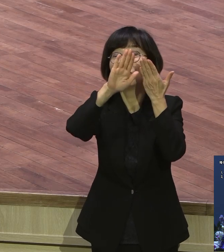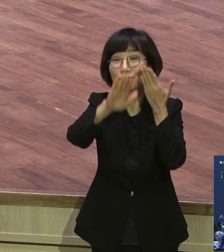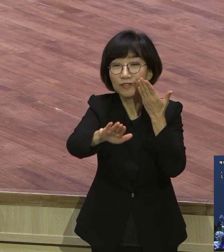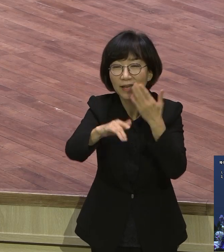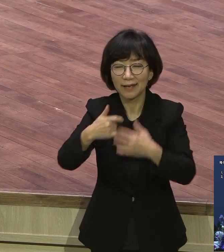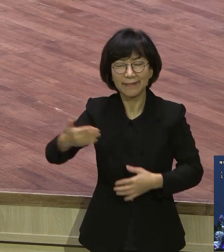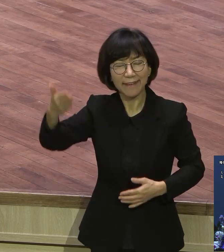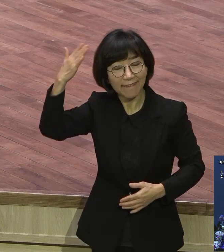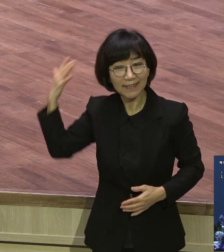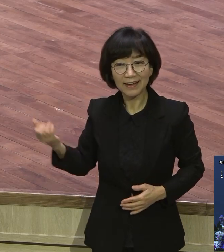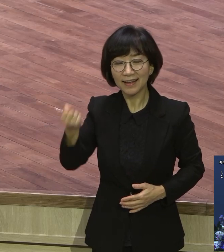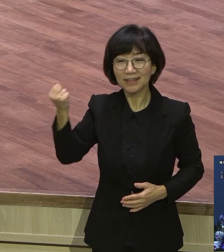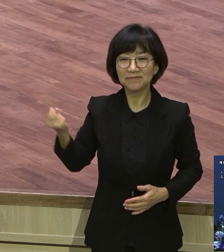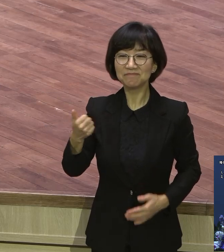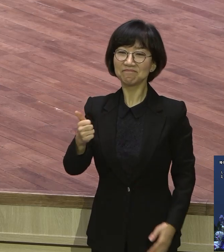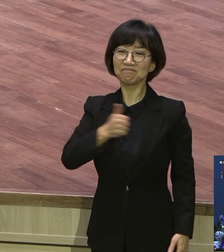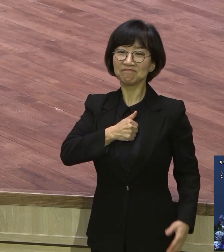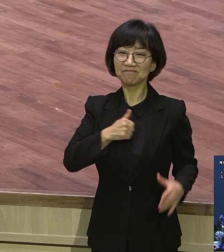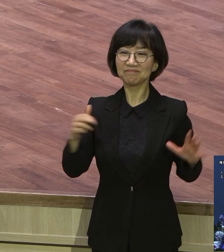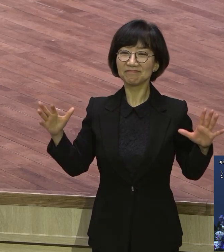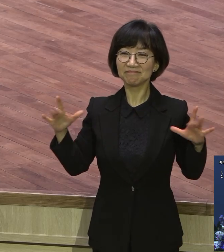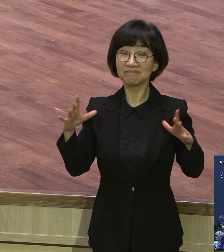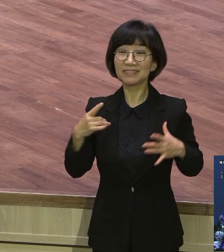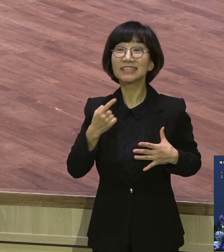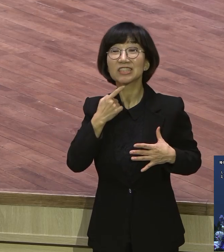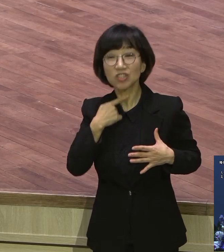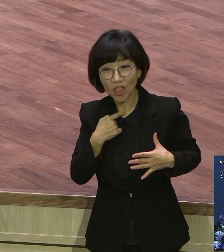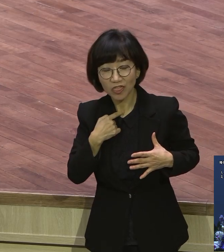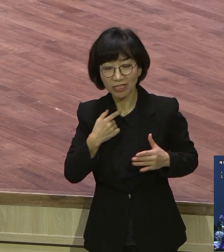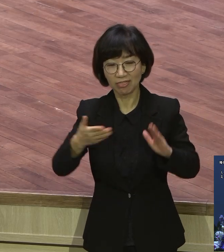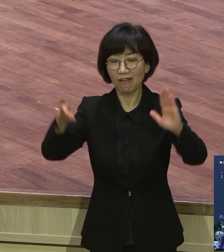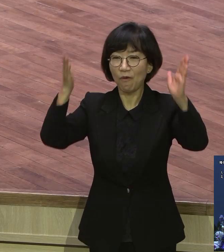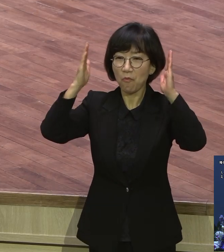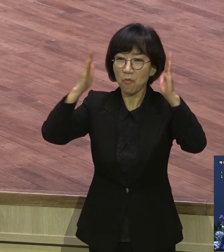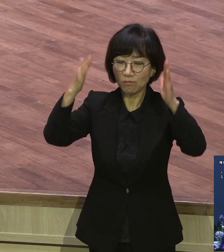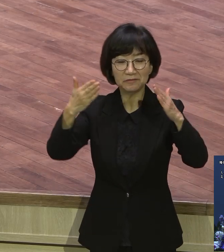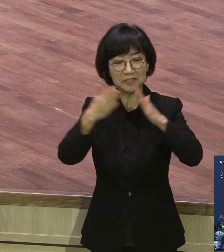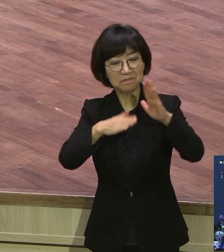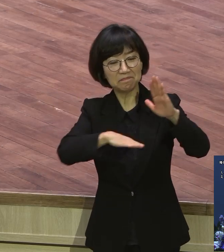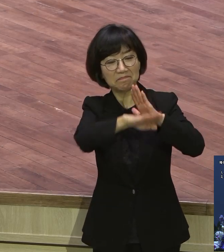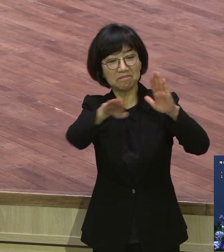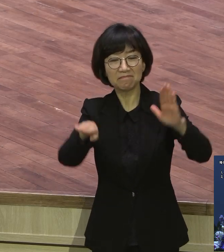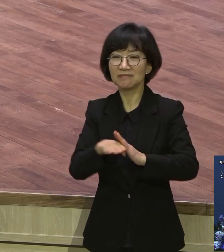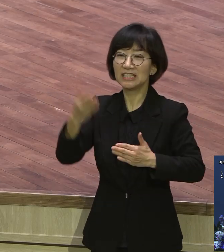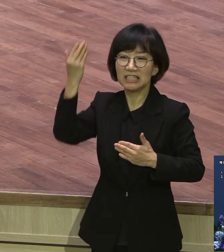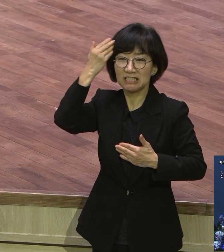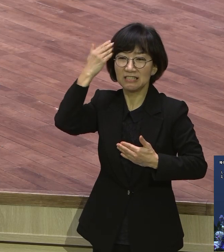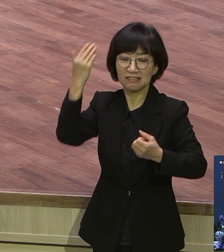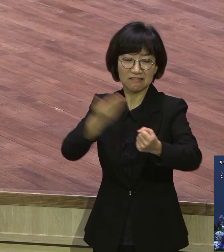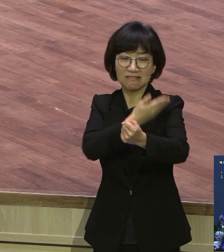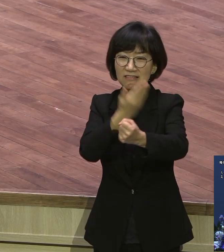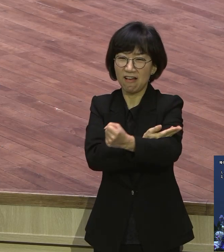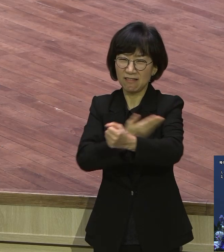배경을 다 보여 가문, 학벌, 모든 지식, 능력